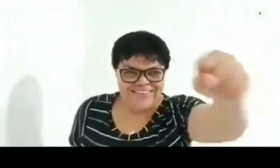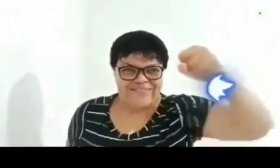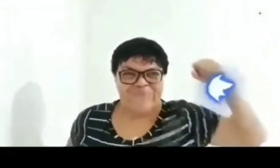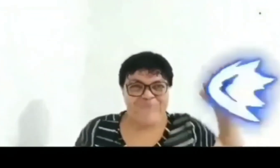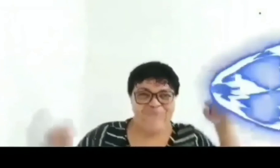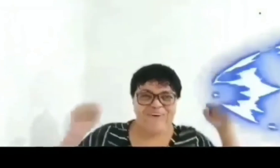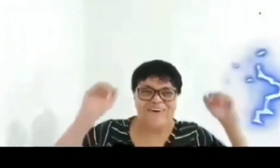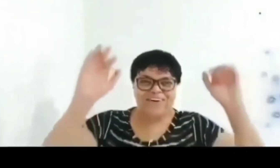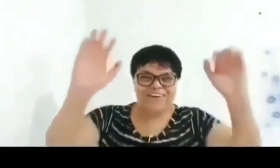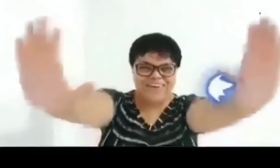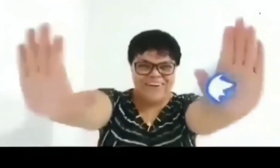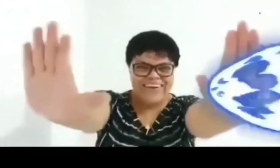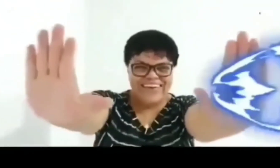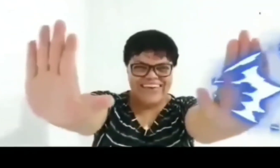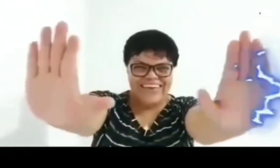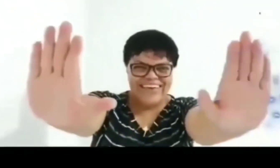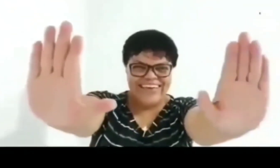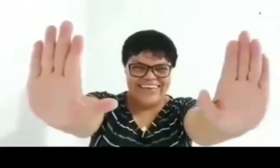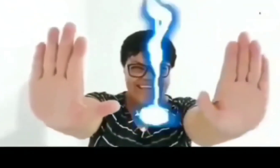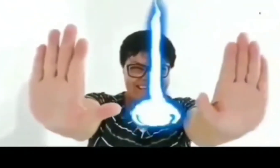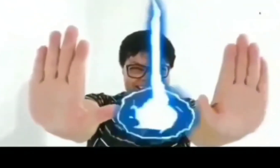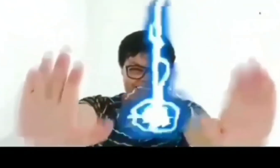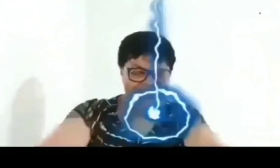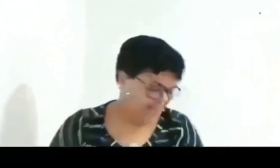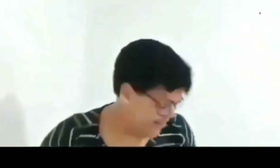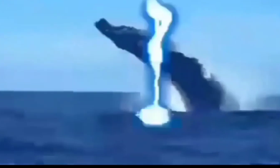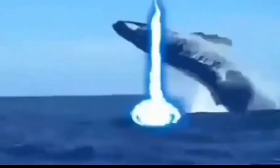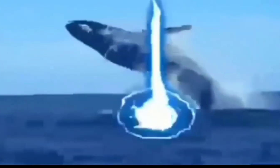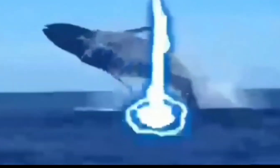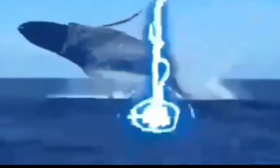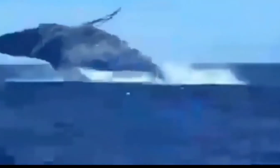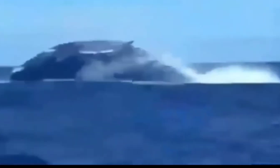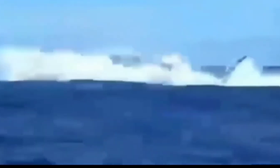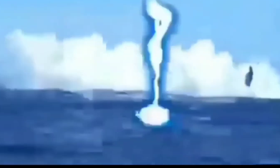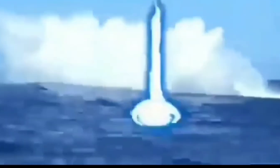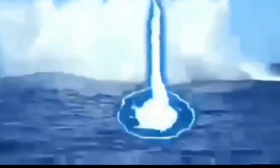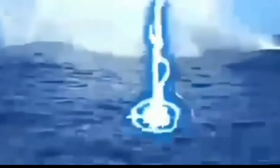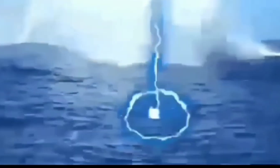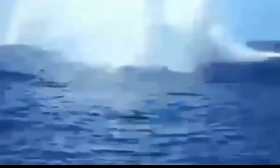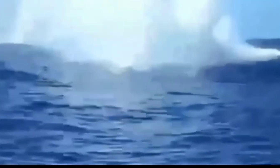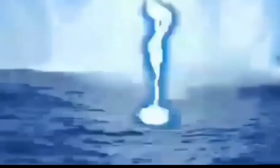depois! Show de bola, galera!